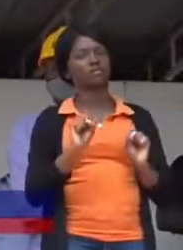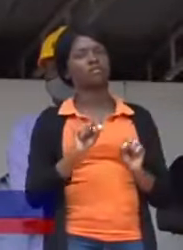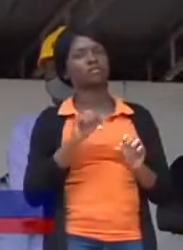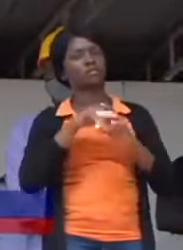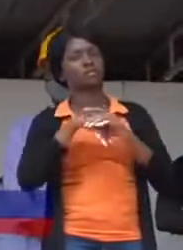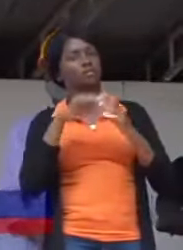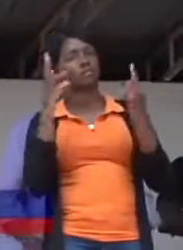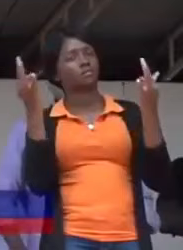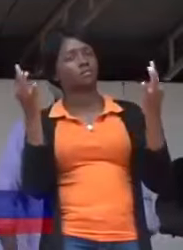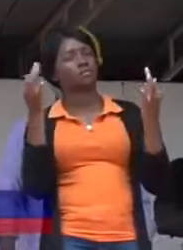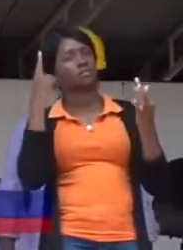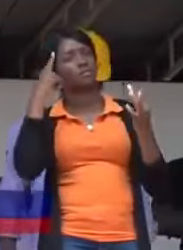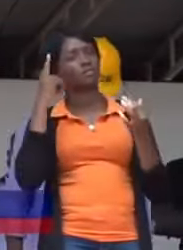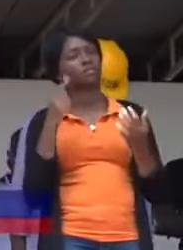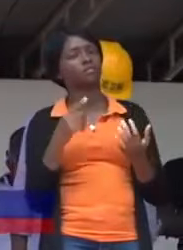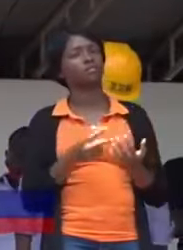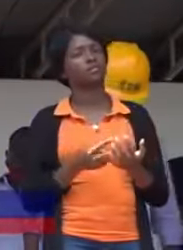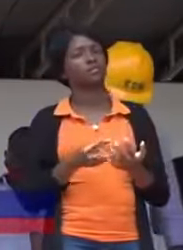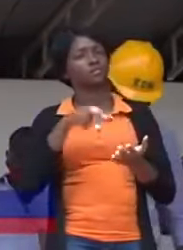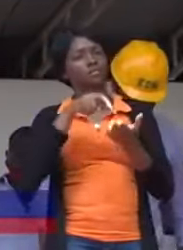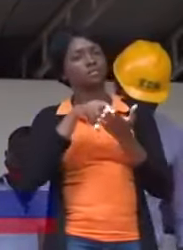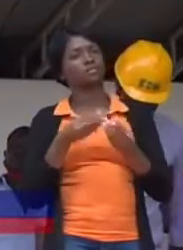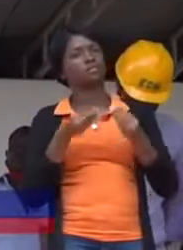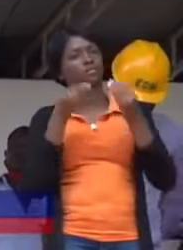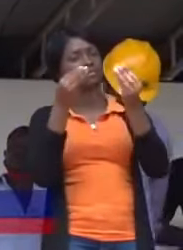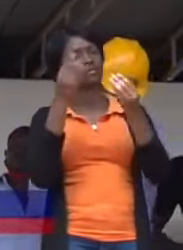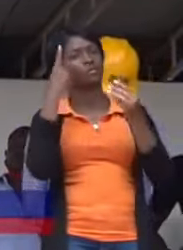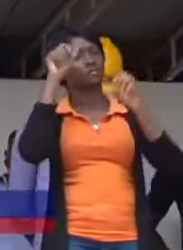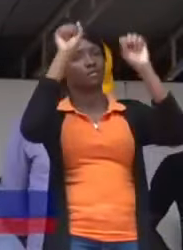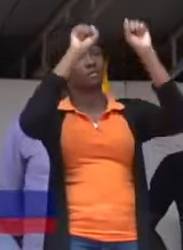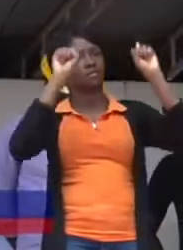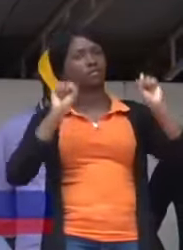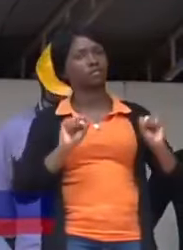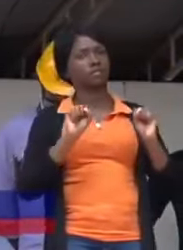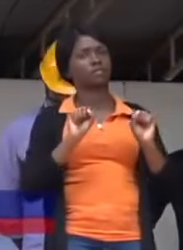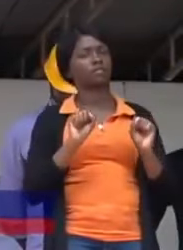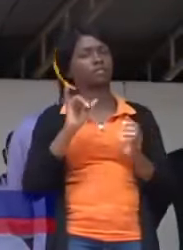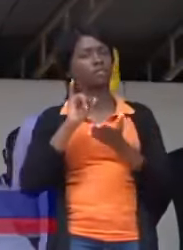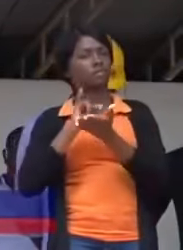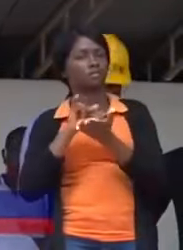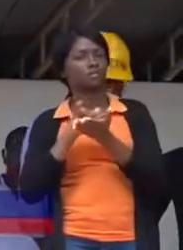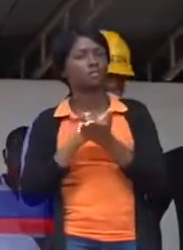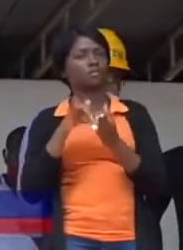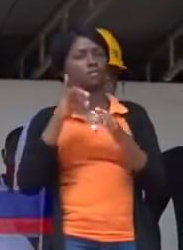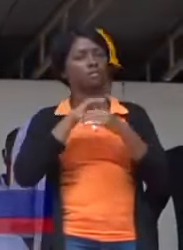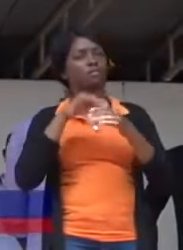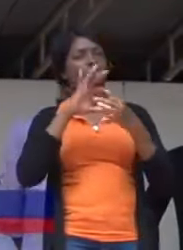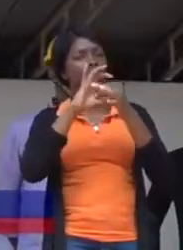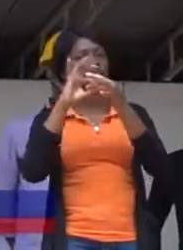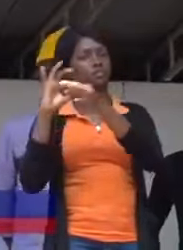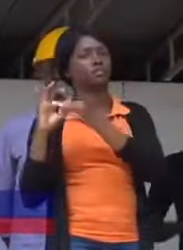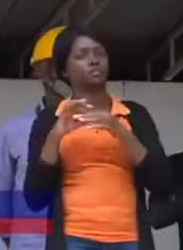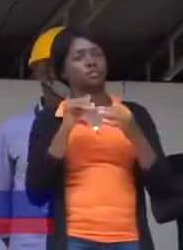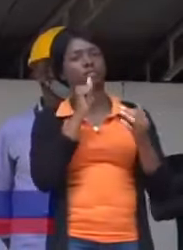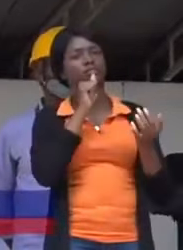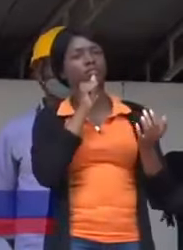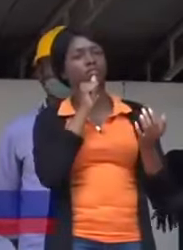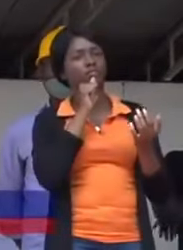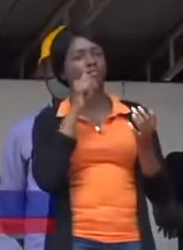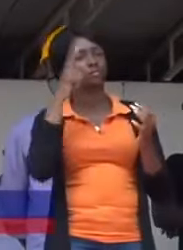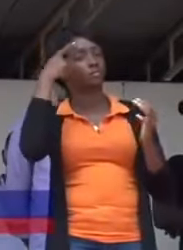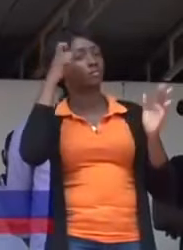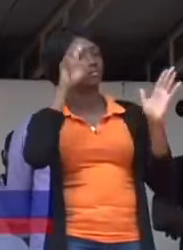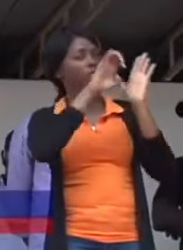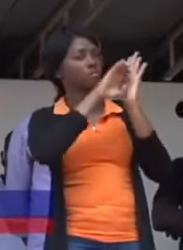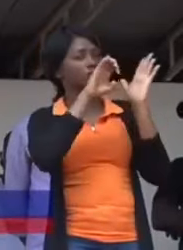diaspora tout dans le fond pour nous monter système téléphérique là non partenariat public privé parce que